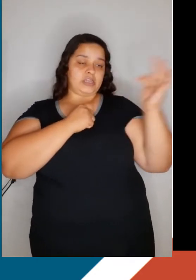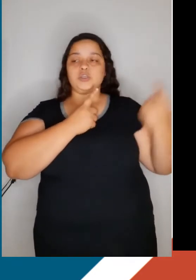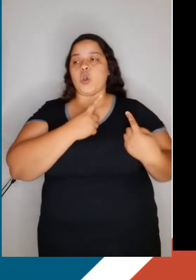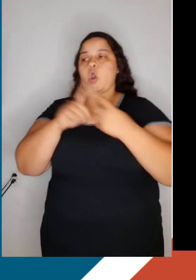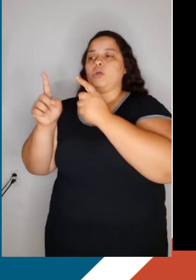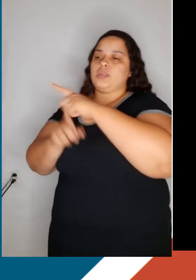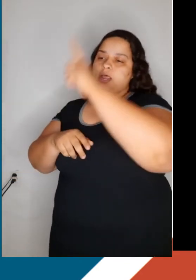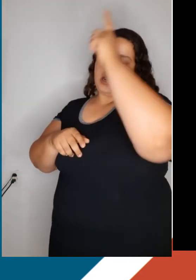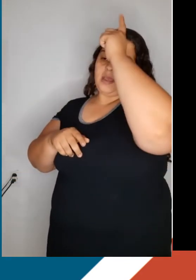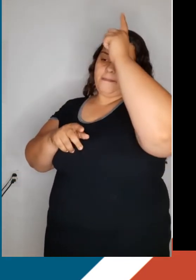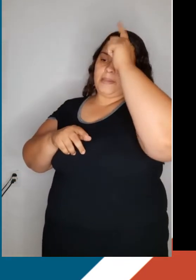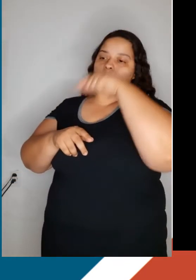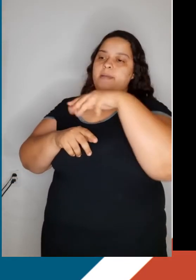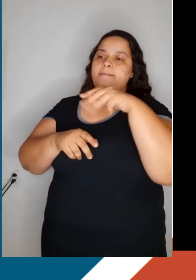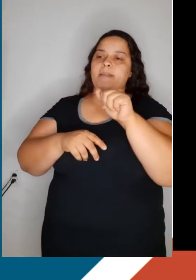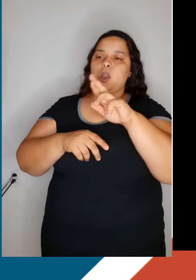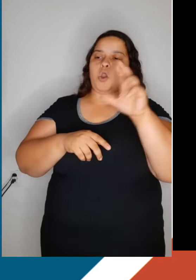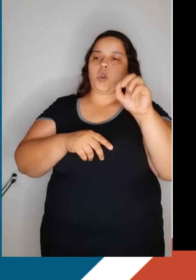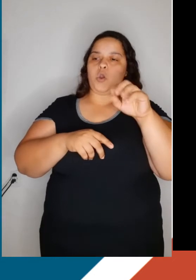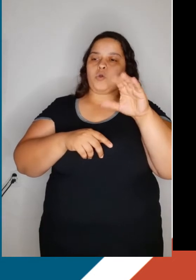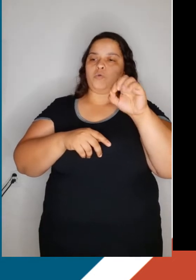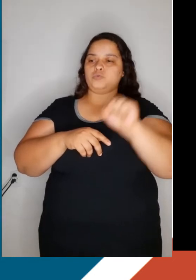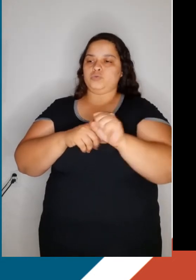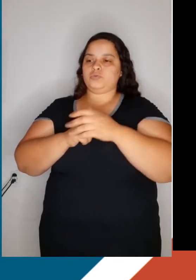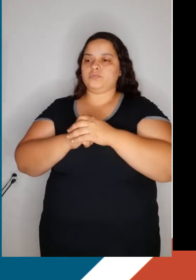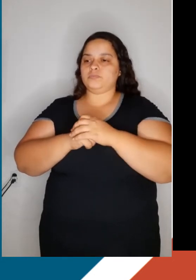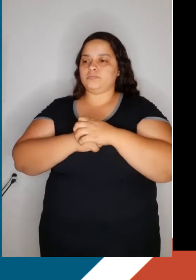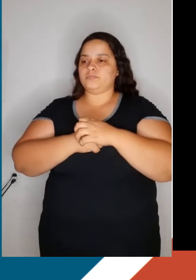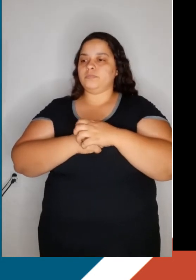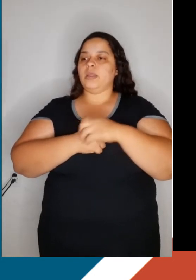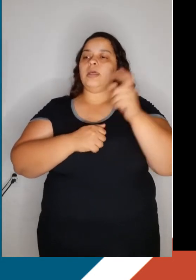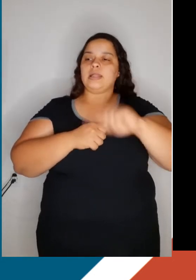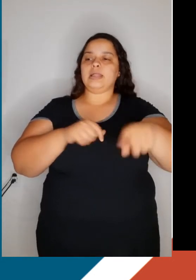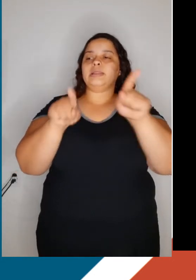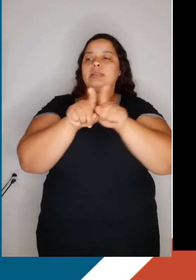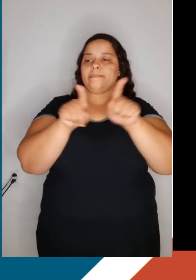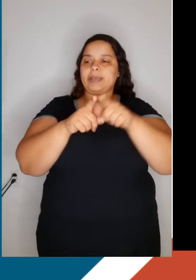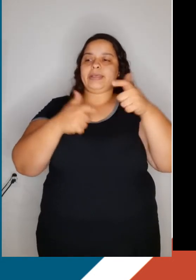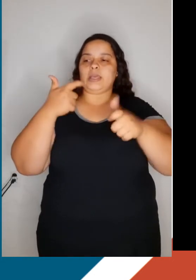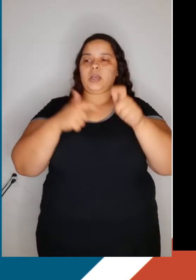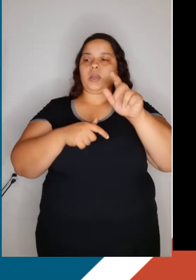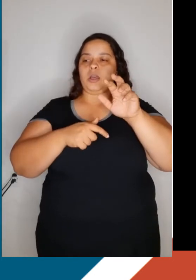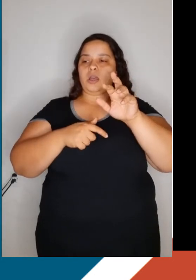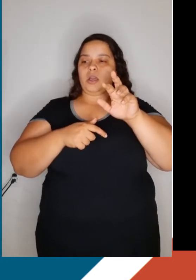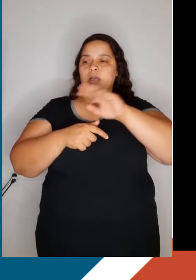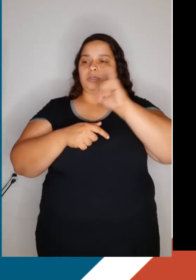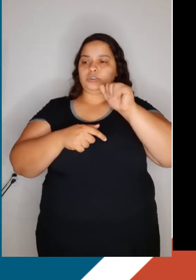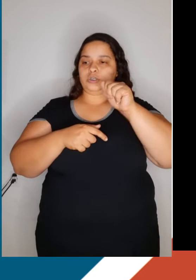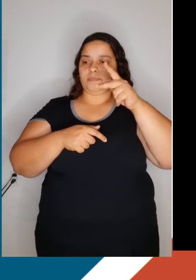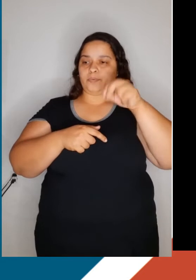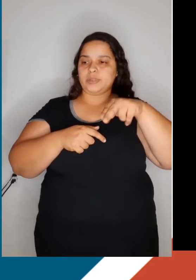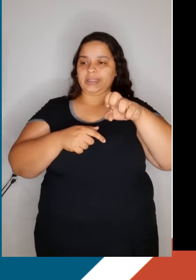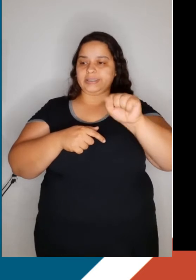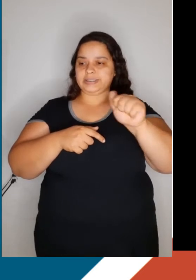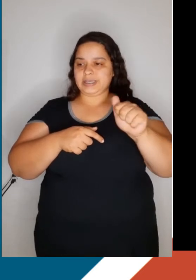Alemanha na questão do Marrocos. A Guerra Russo-Japonesa, em 1905, vai colocar a Rússia e o Japão em lados opostos. A disputa